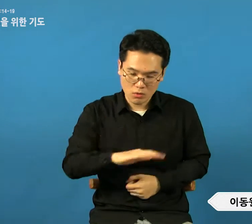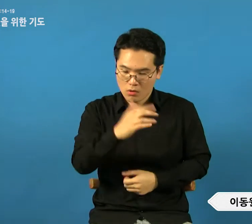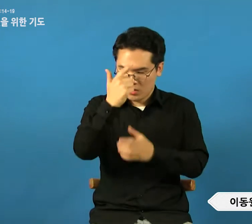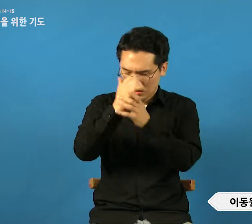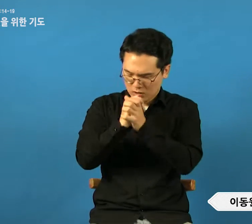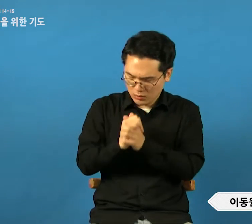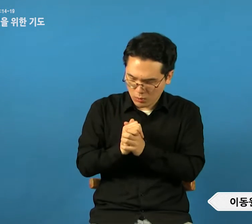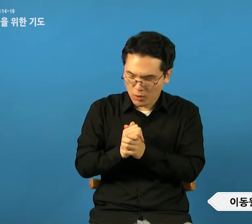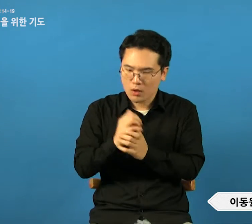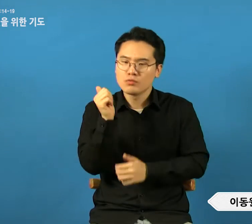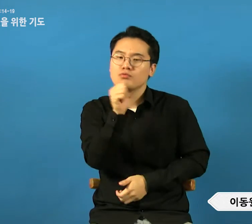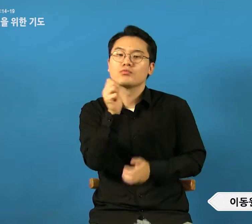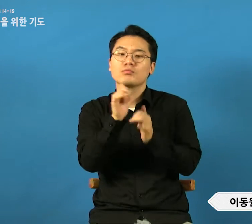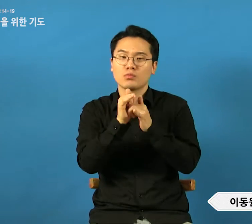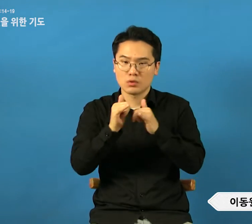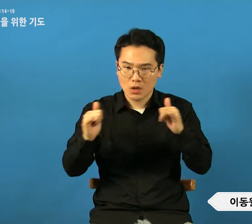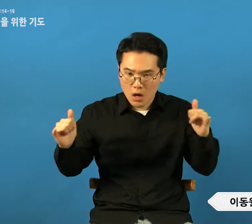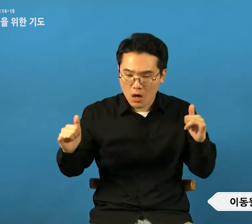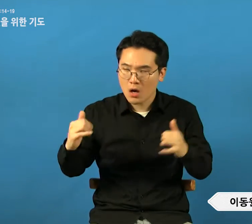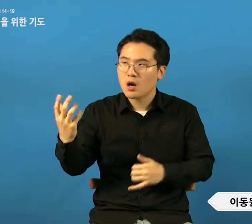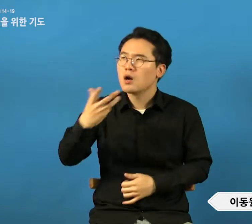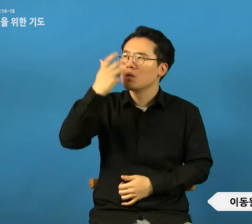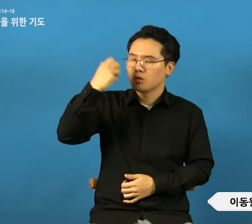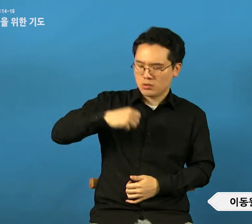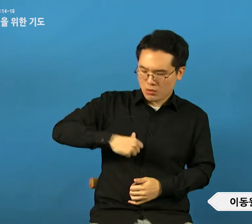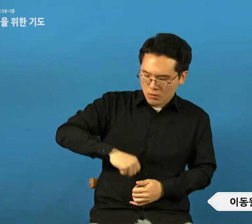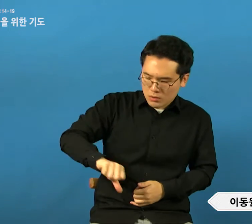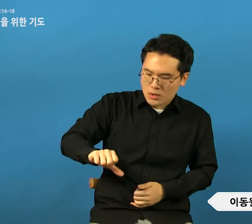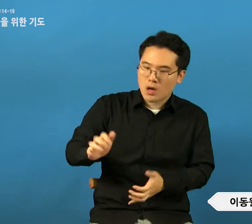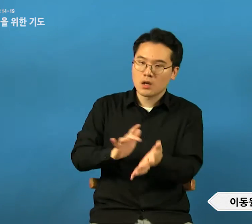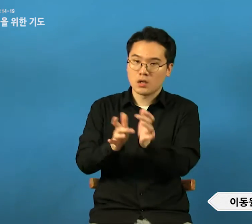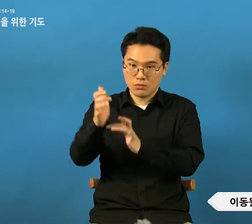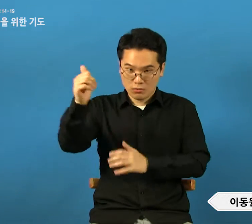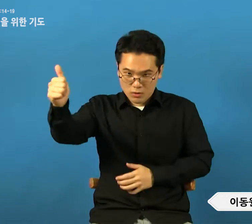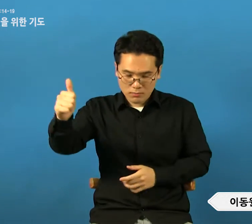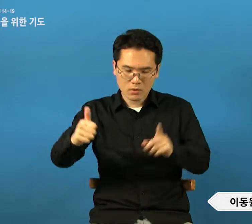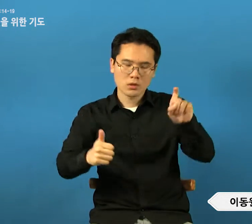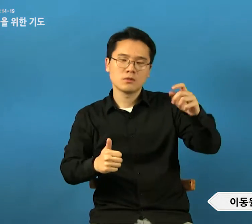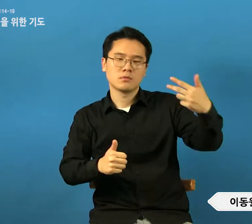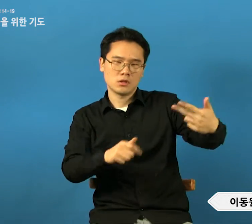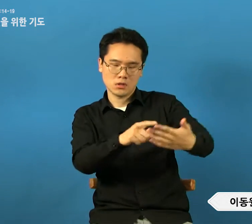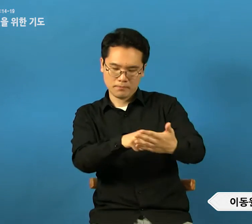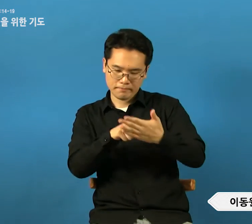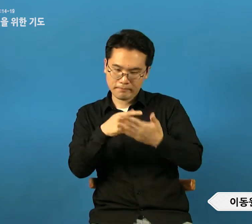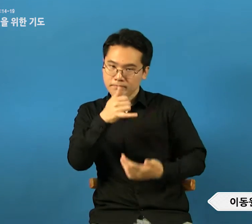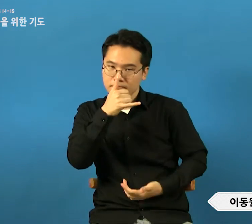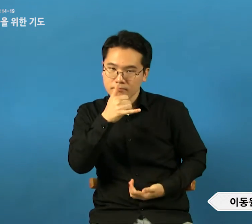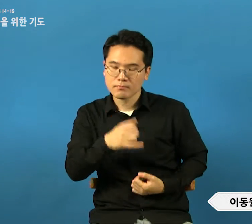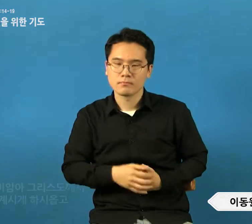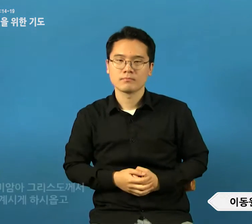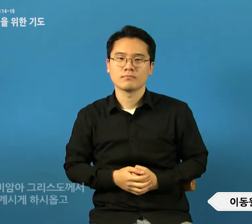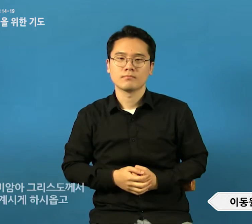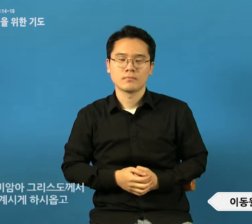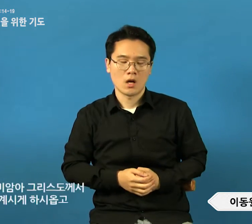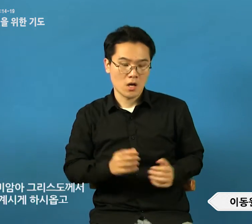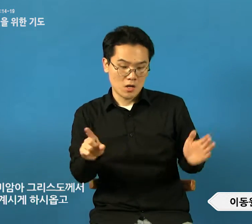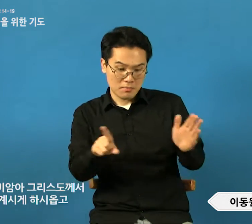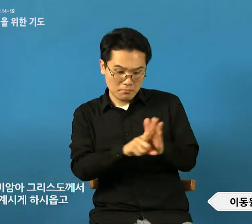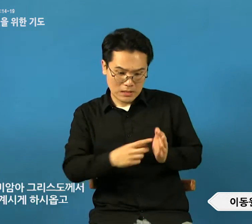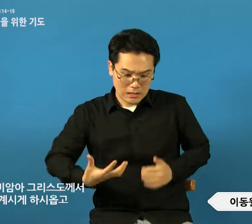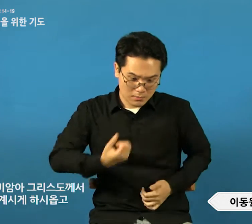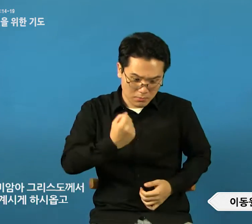기도의 주체자이신 성자 예수님이 17절에 언급됩니다. 17절. 믿음으로